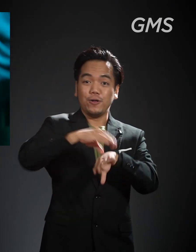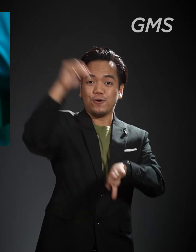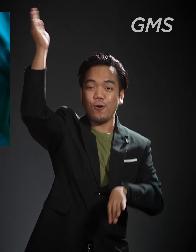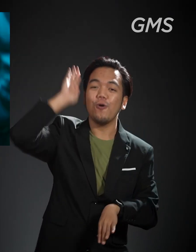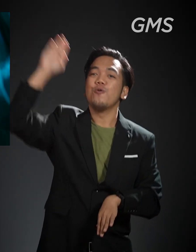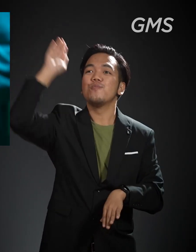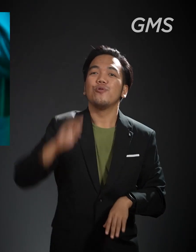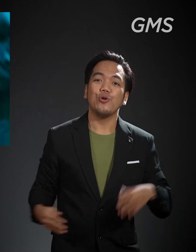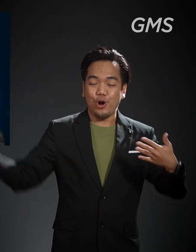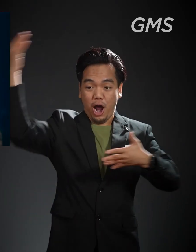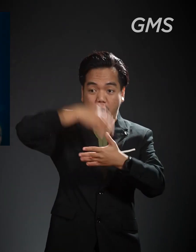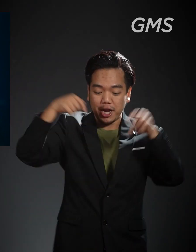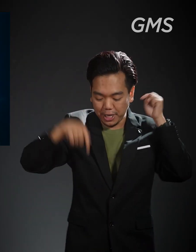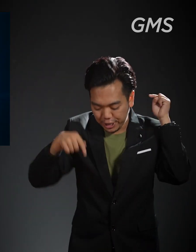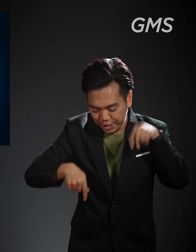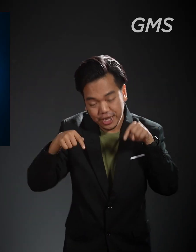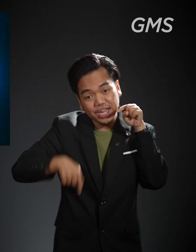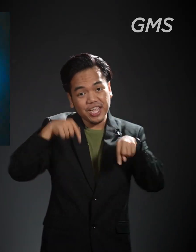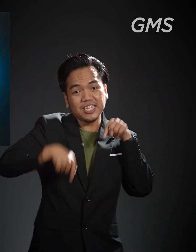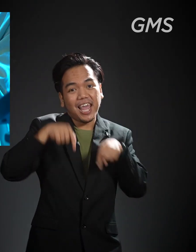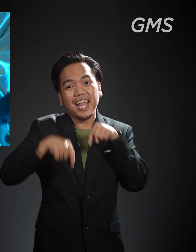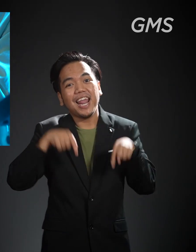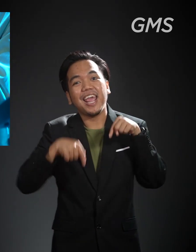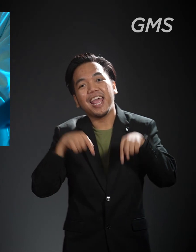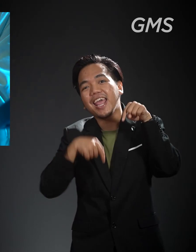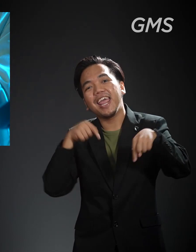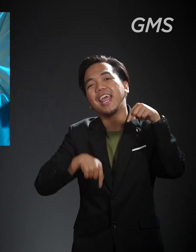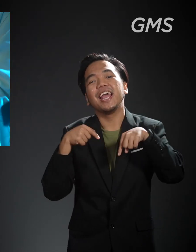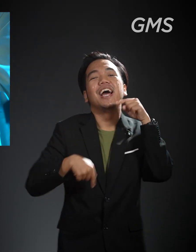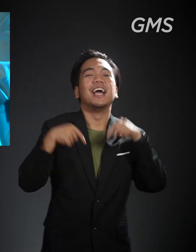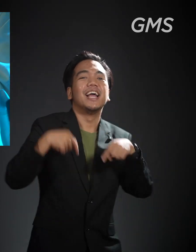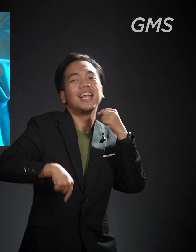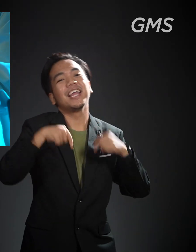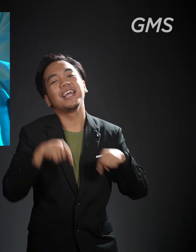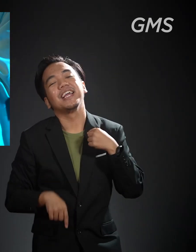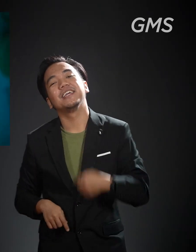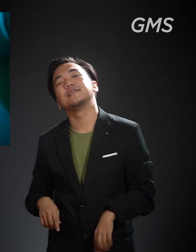Rohmu hadir di sini.